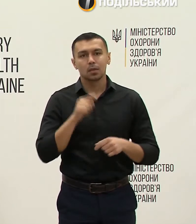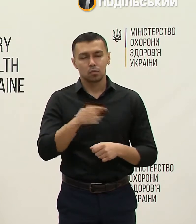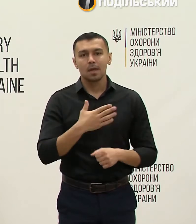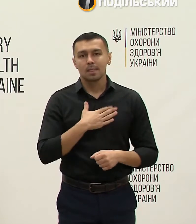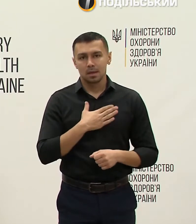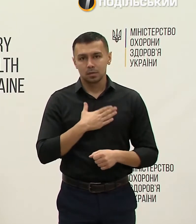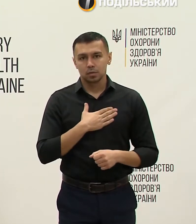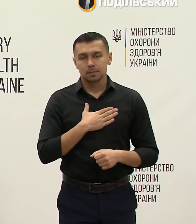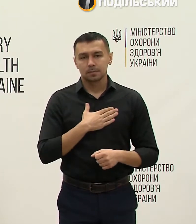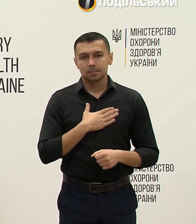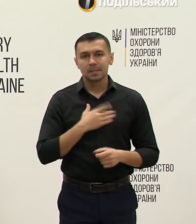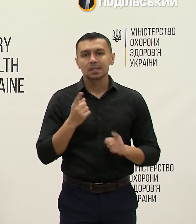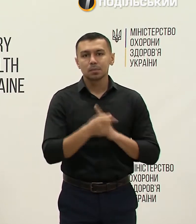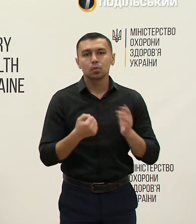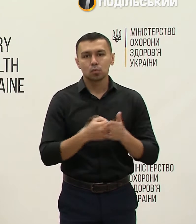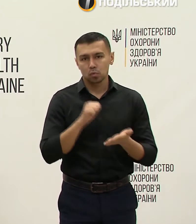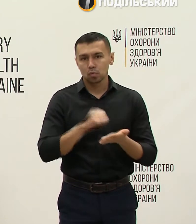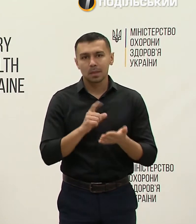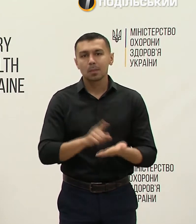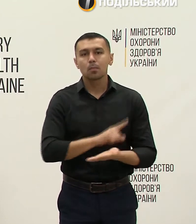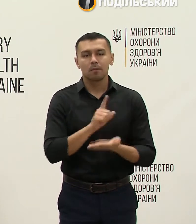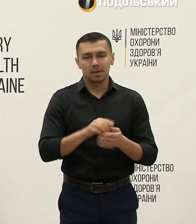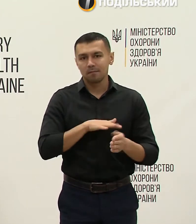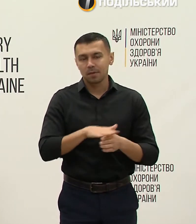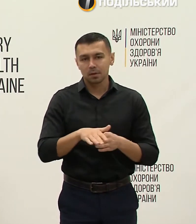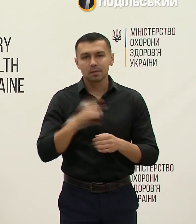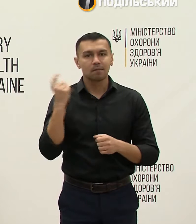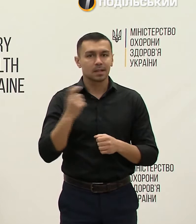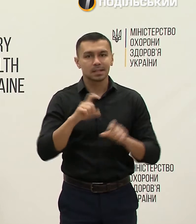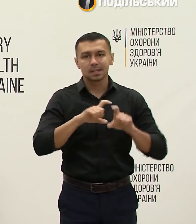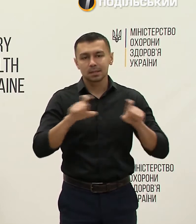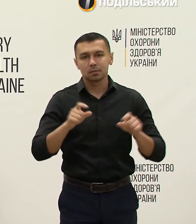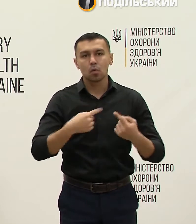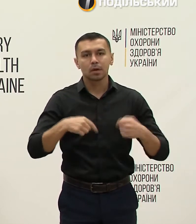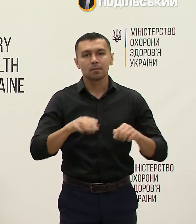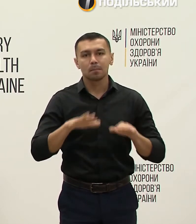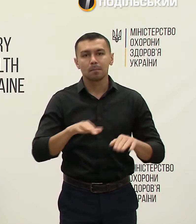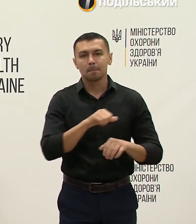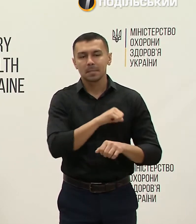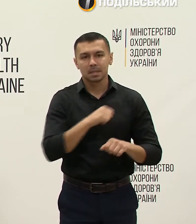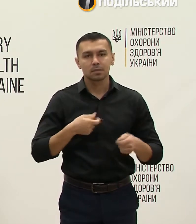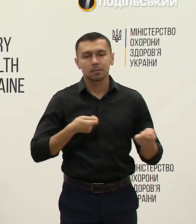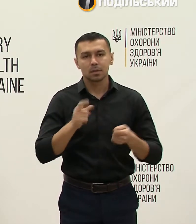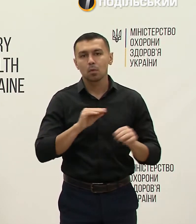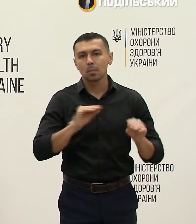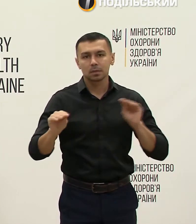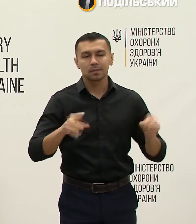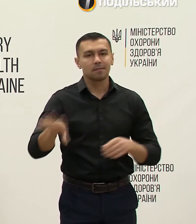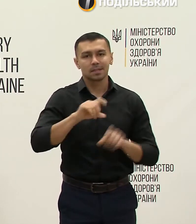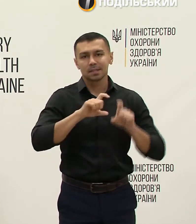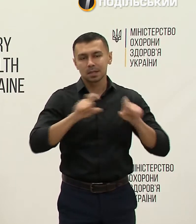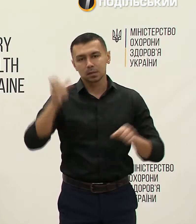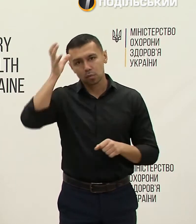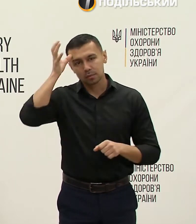наш зміни до документу, які повинні виконати власники закладів, органи місцевого самоврядування і облаштувати у всіх